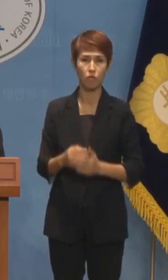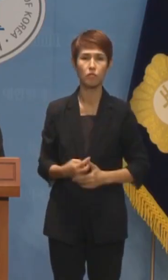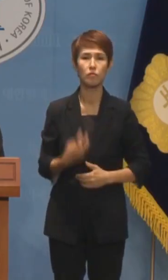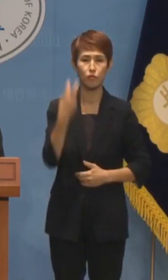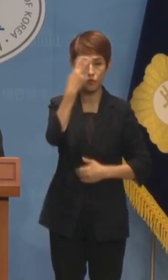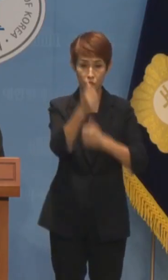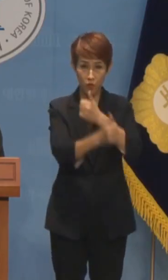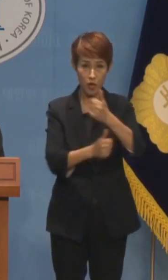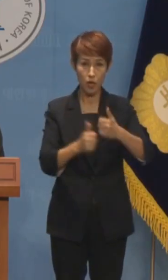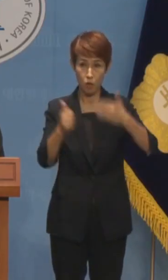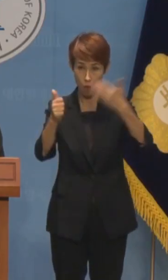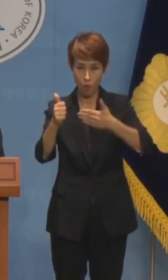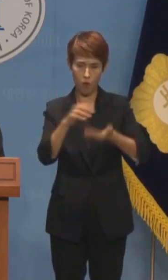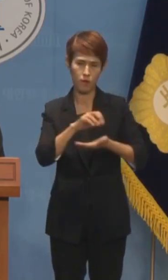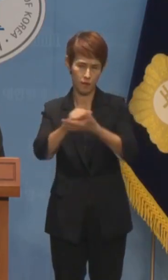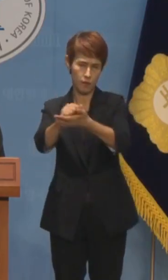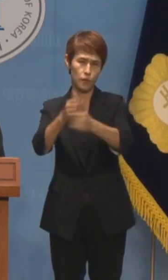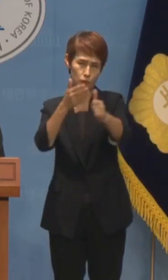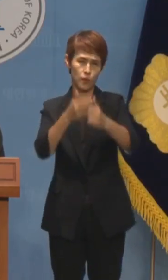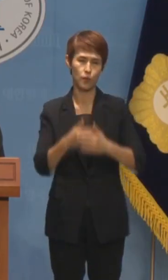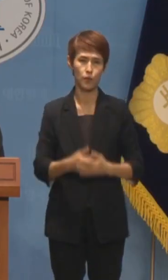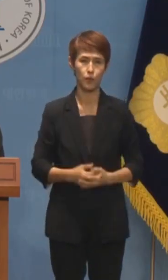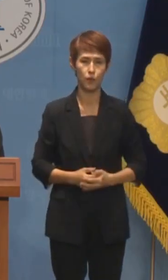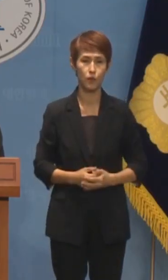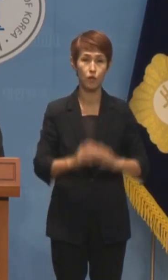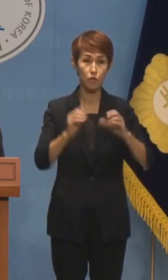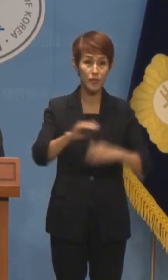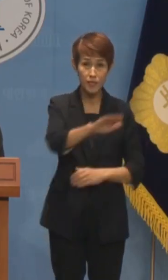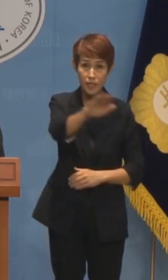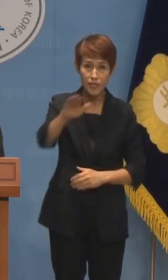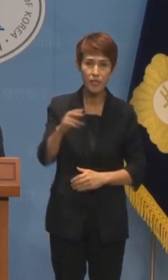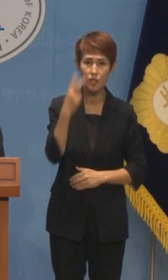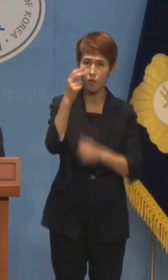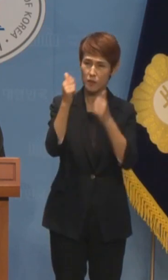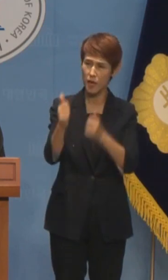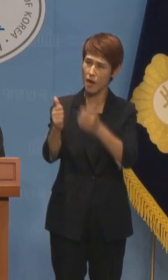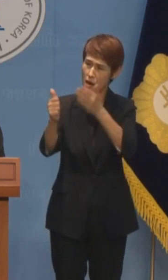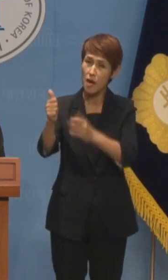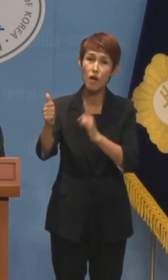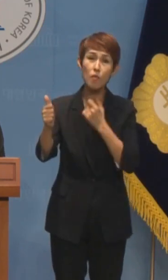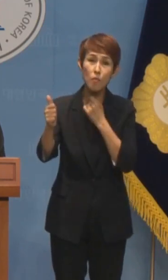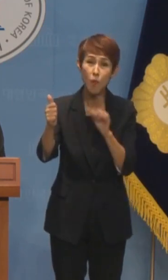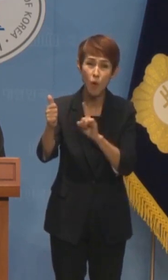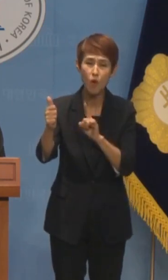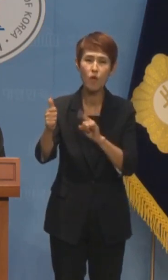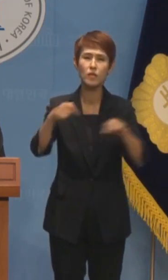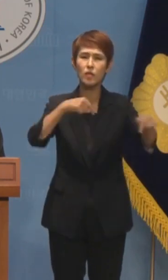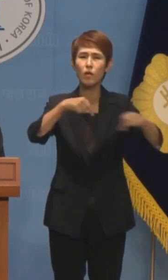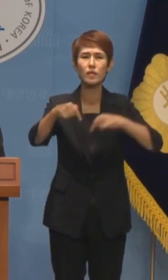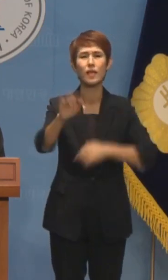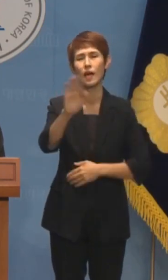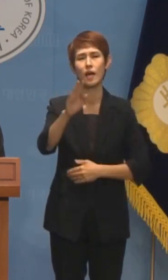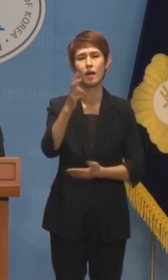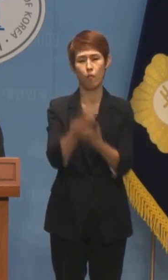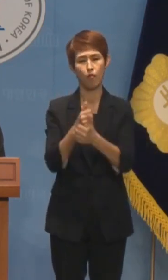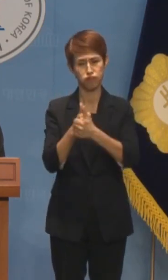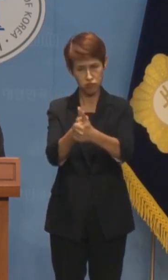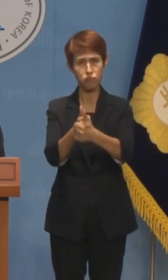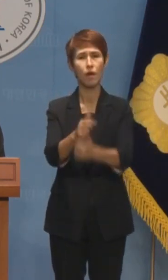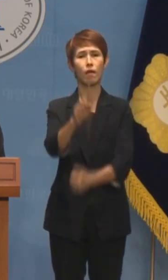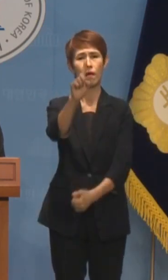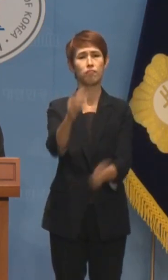권고를 즉각 받으십시오. 국민들이 검찰에 바라는 것은 정치가 아니라 법대로